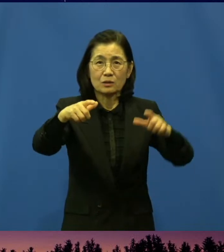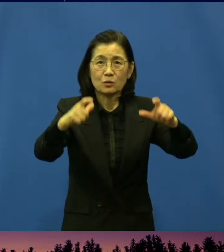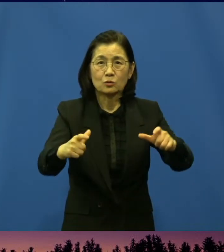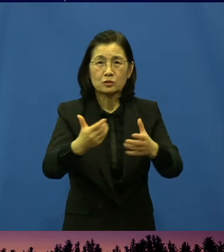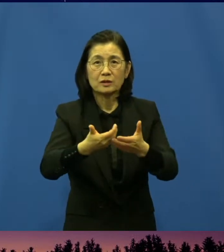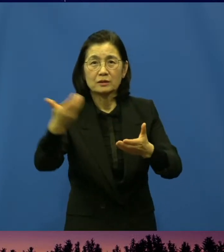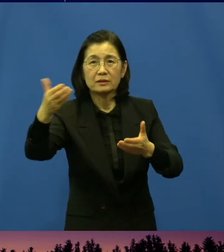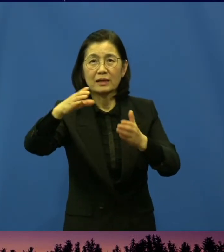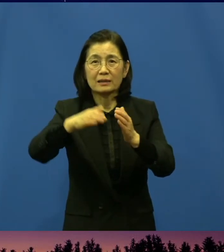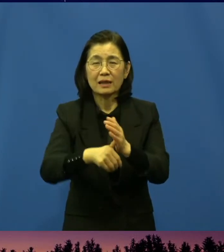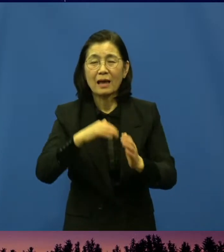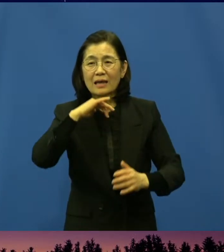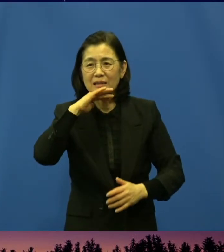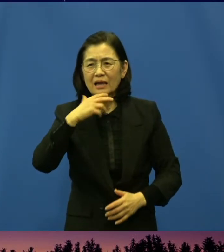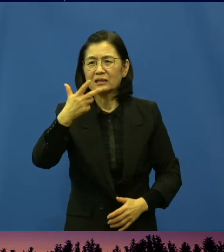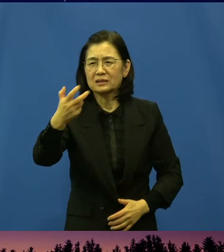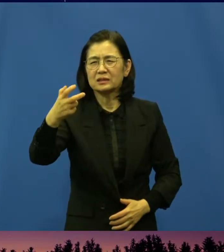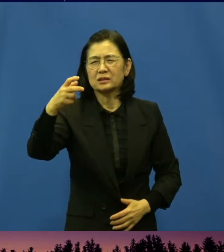75세였더라.